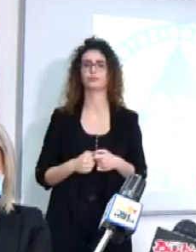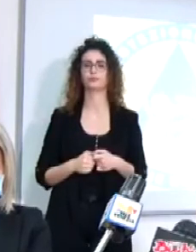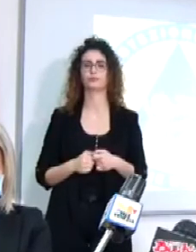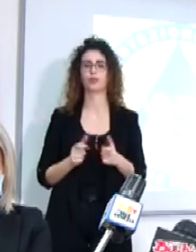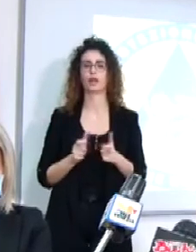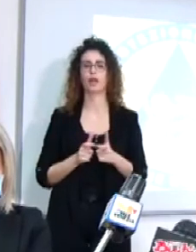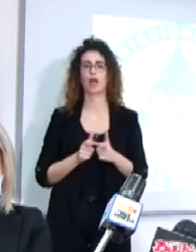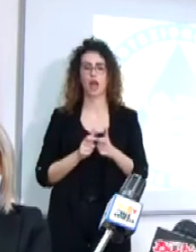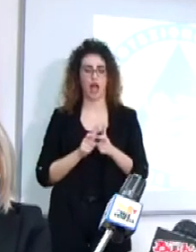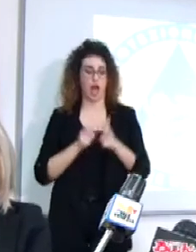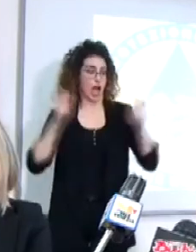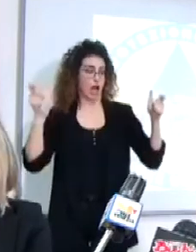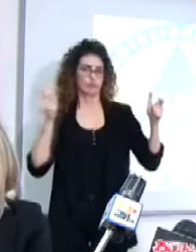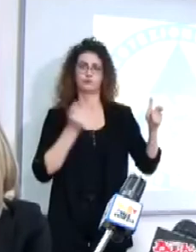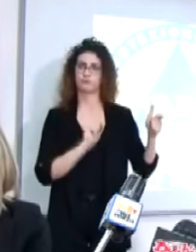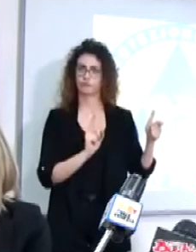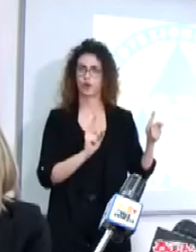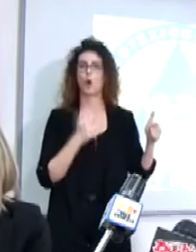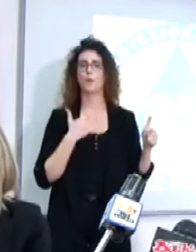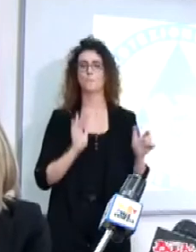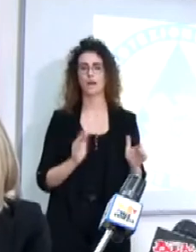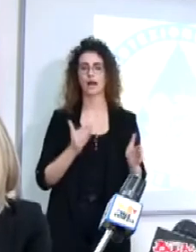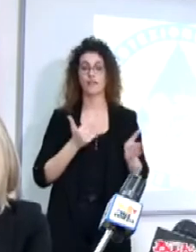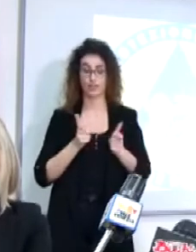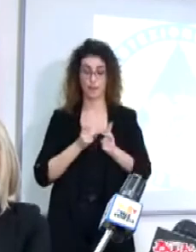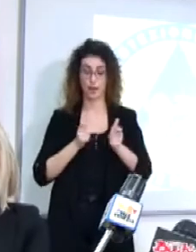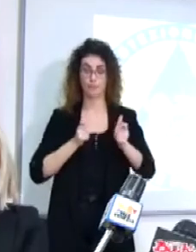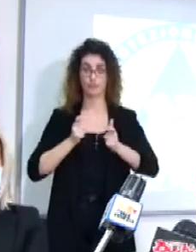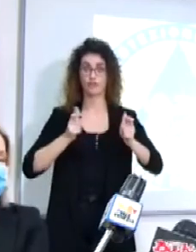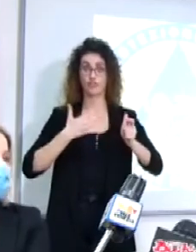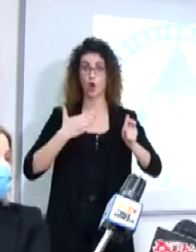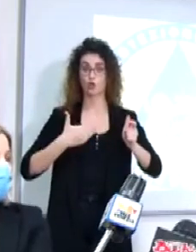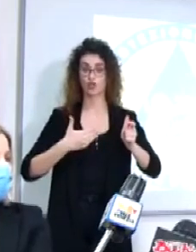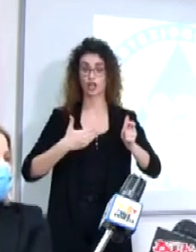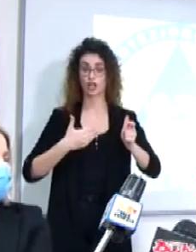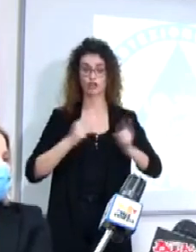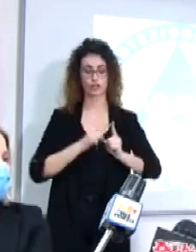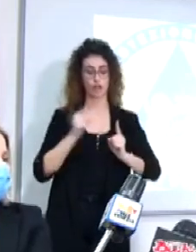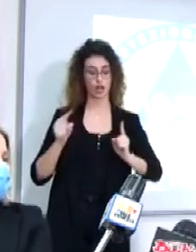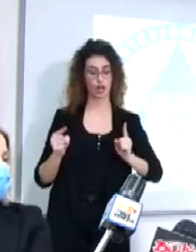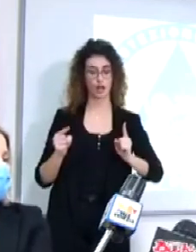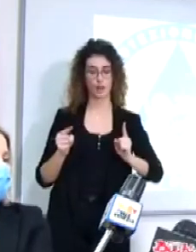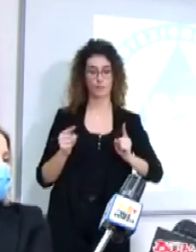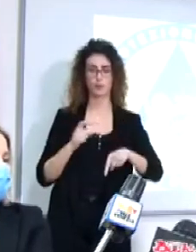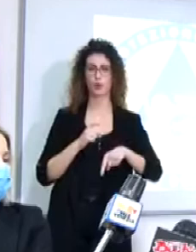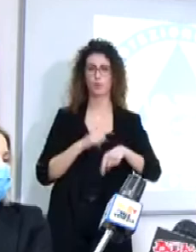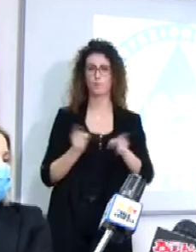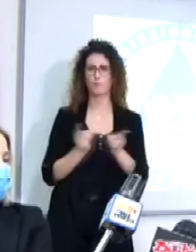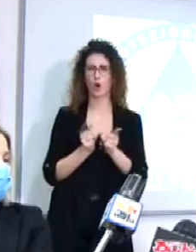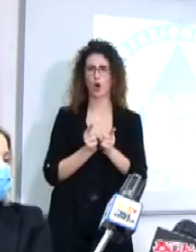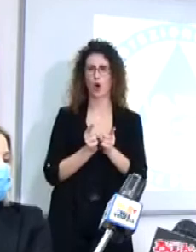considerevolissimo però il rapido incremento cioè il fatto che nell'arco di poco tempo abbiamo avuto